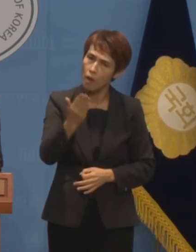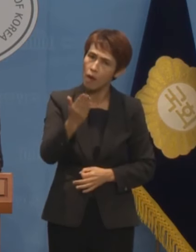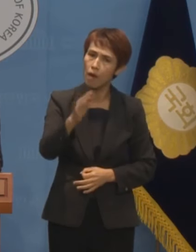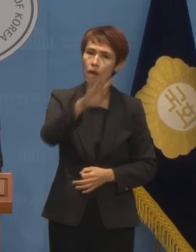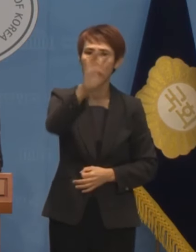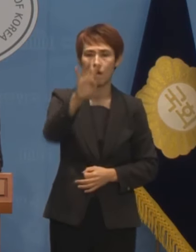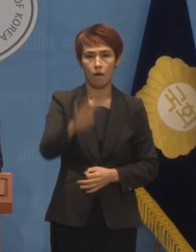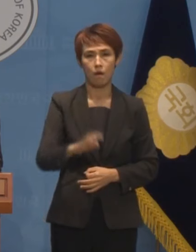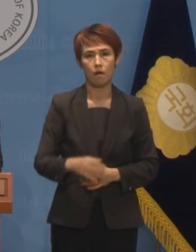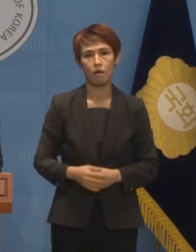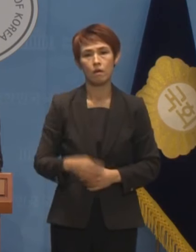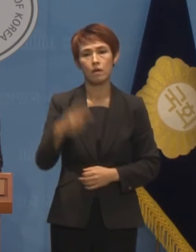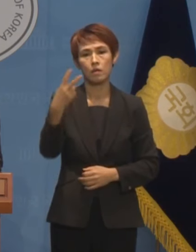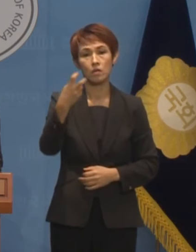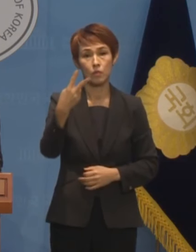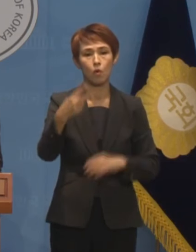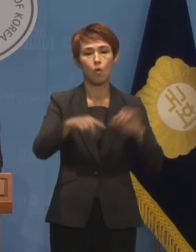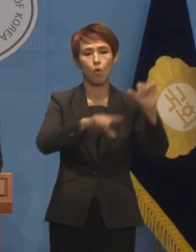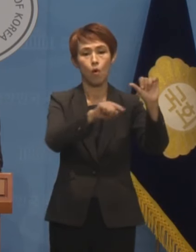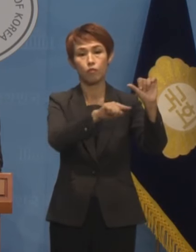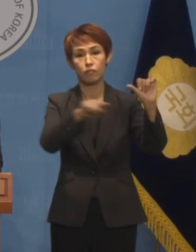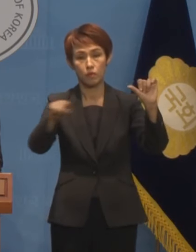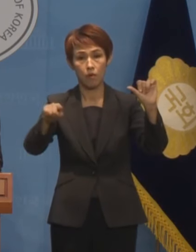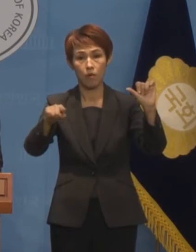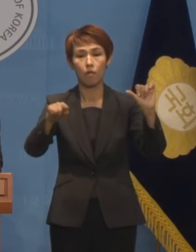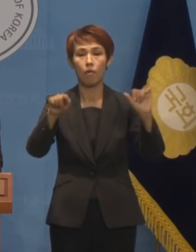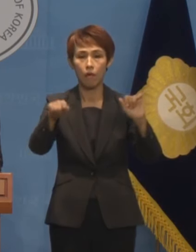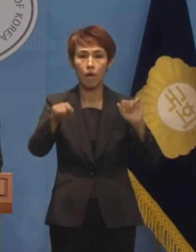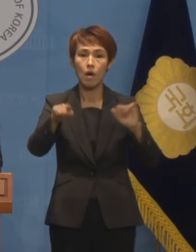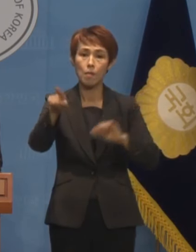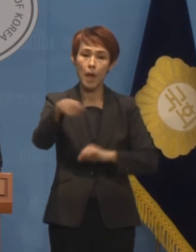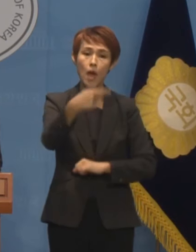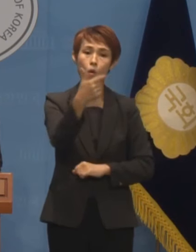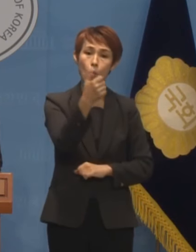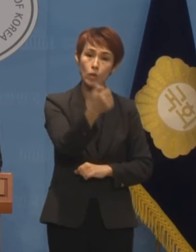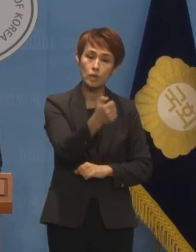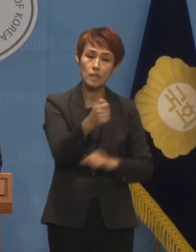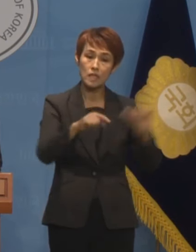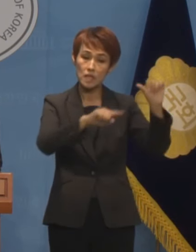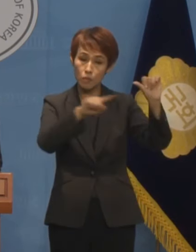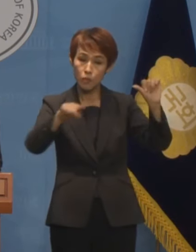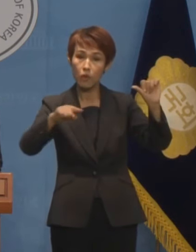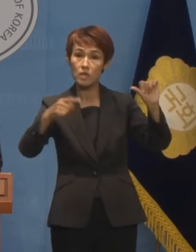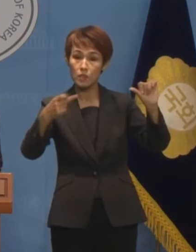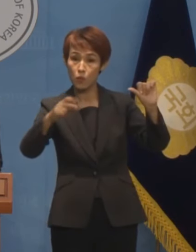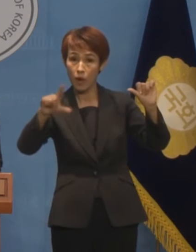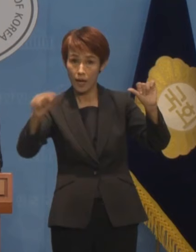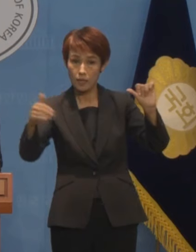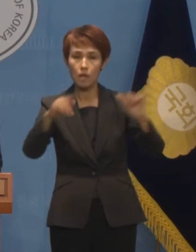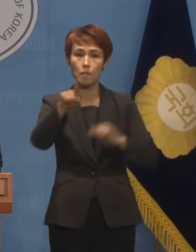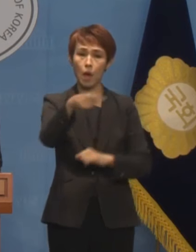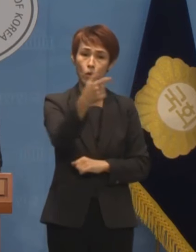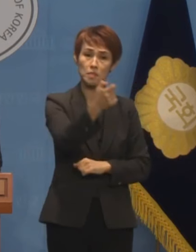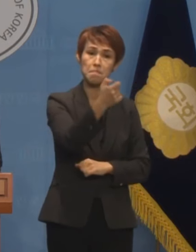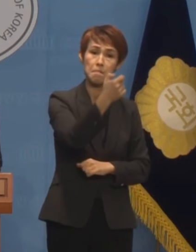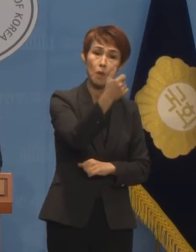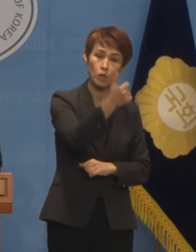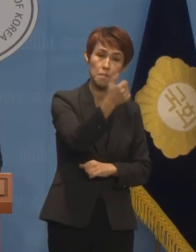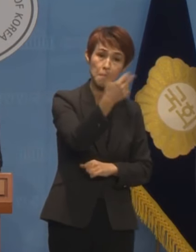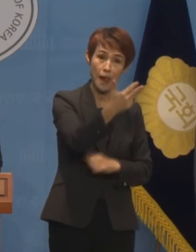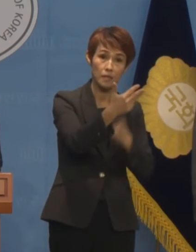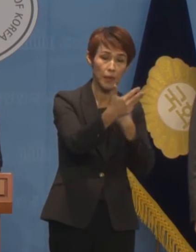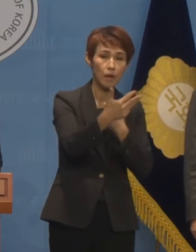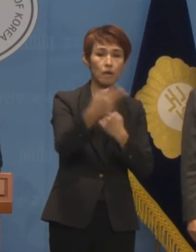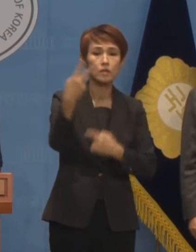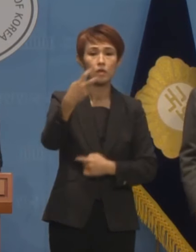2022년 5월부터 12월까지 158건이었던 부동산 소유권 이전 등기 신청 건수도